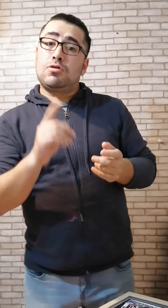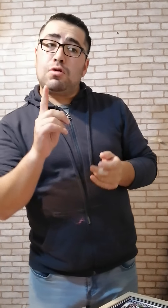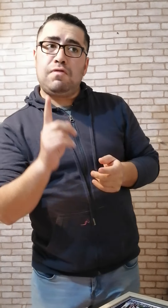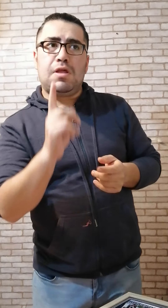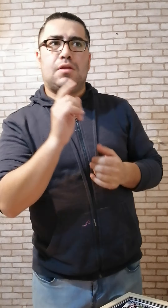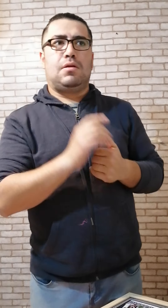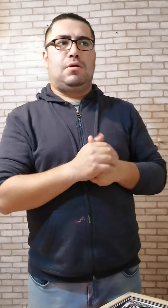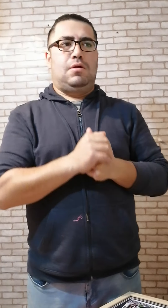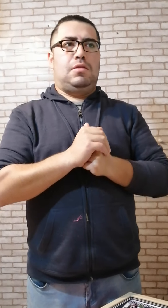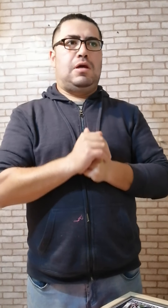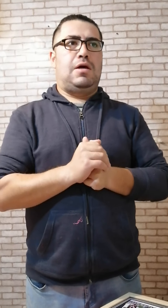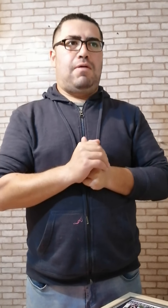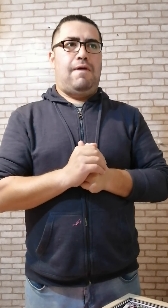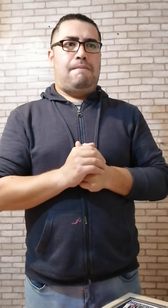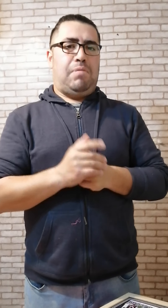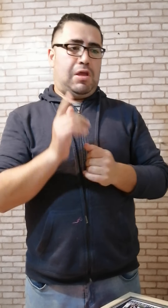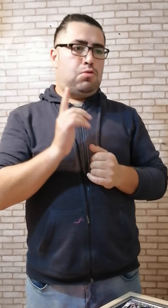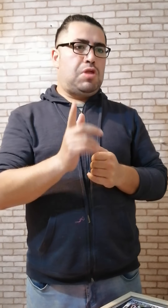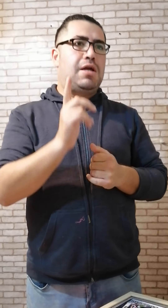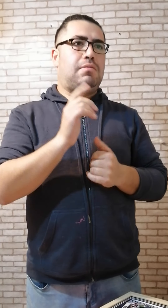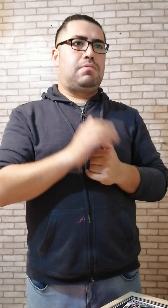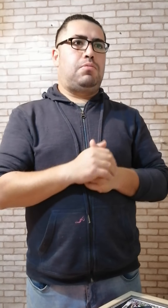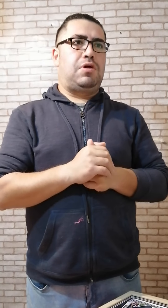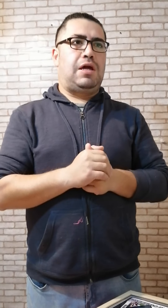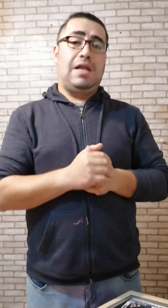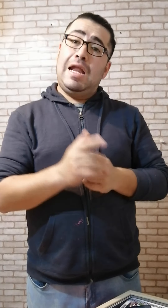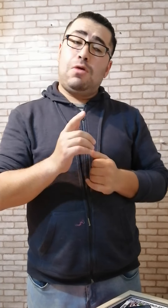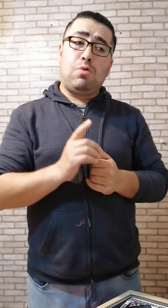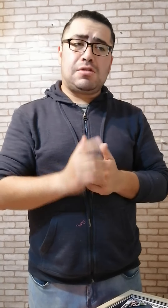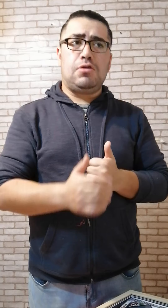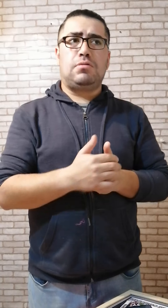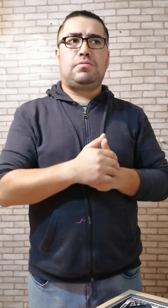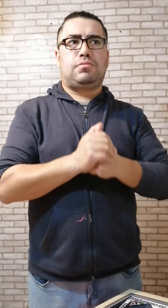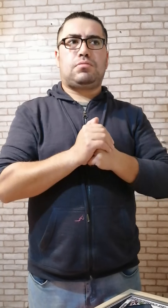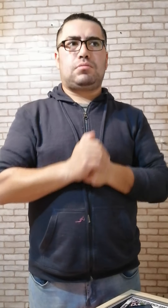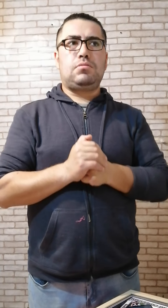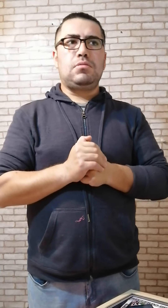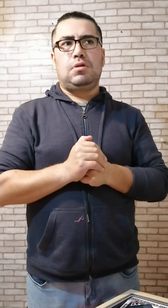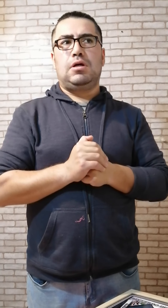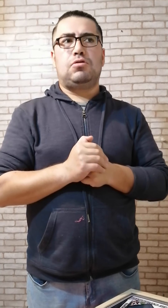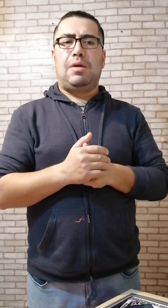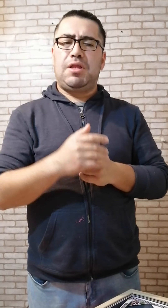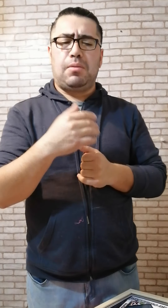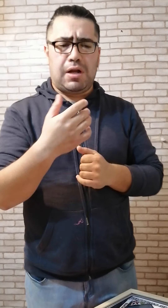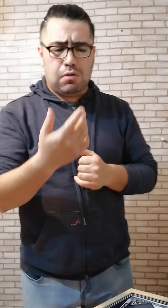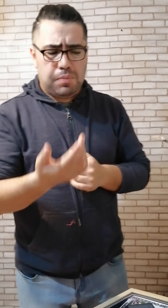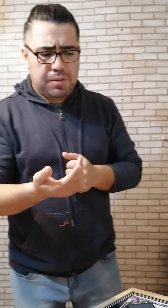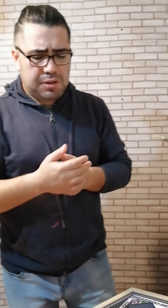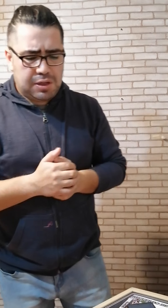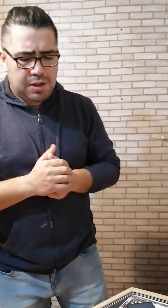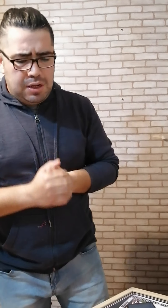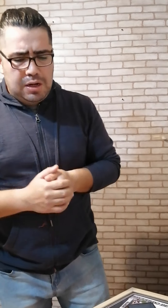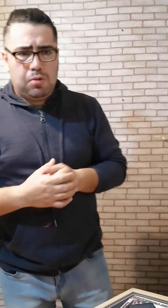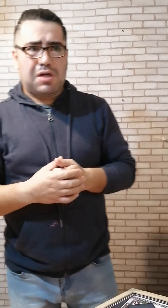se olviden ya de estudiar porque la educación ya solamente para complementar la educación